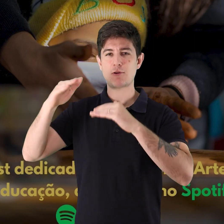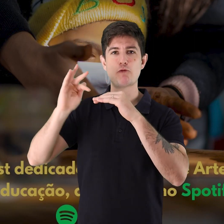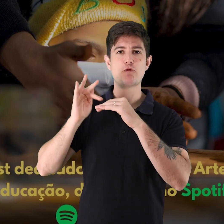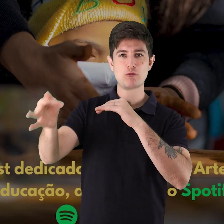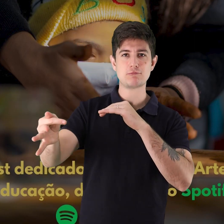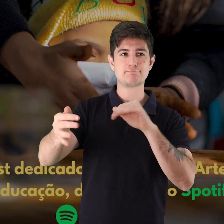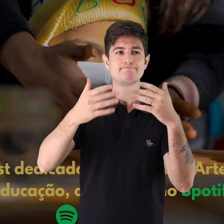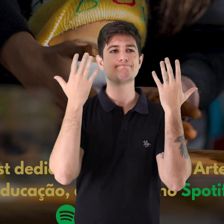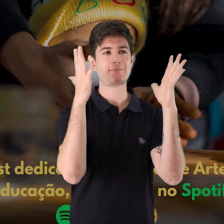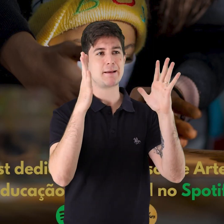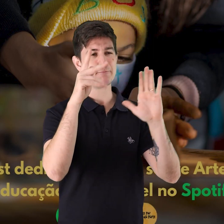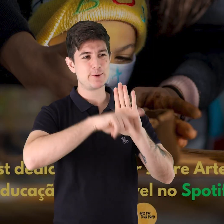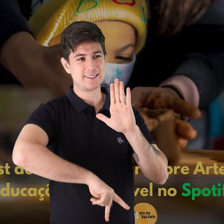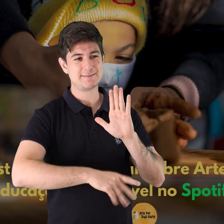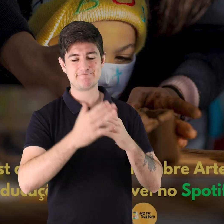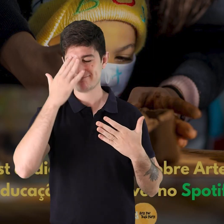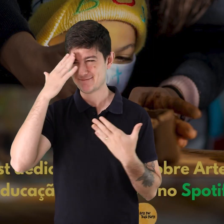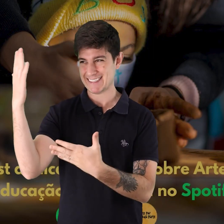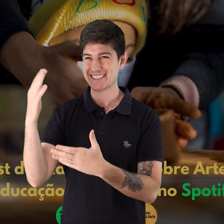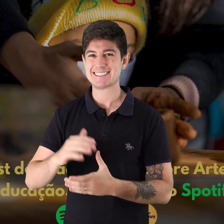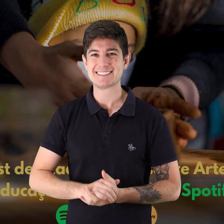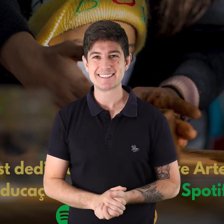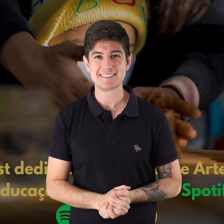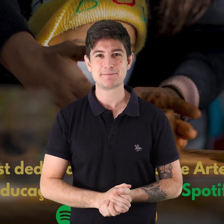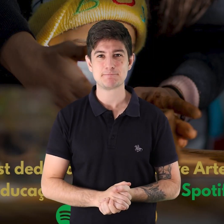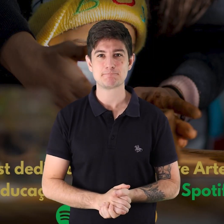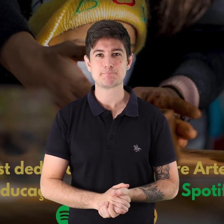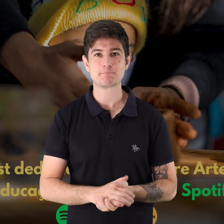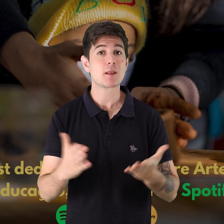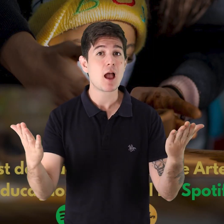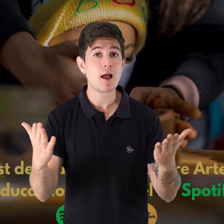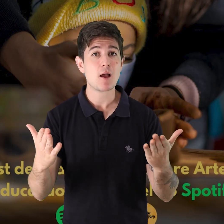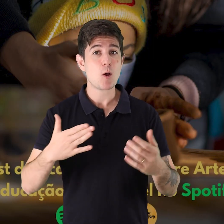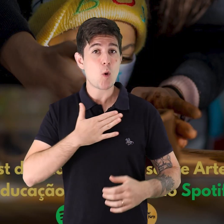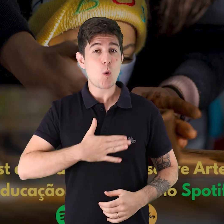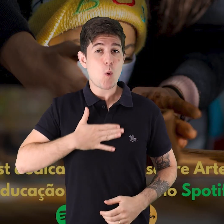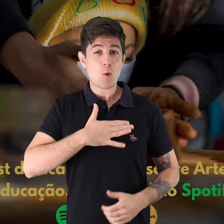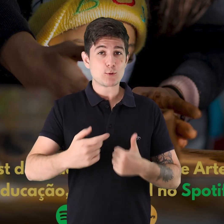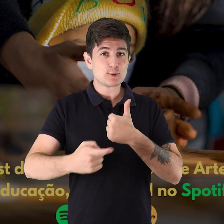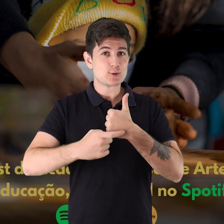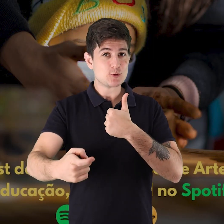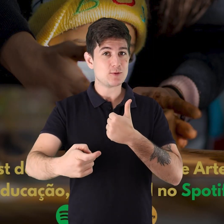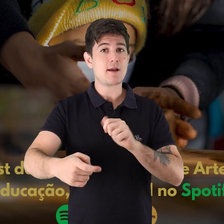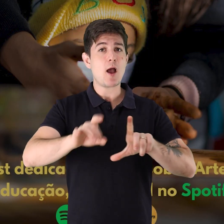para o futuro. Então, parabéns por esse projeto. Obrigada, viu? E